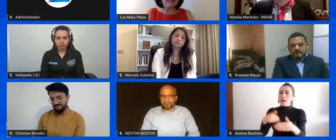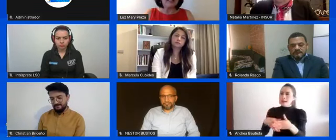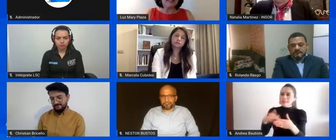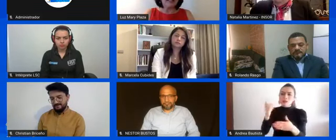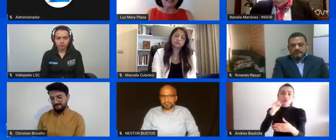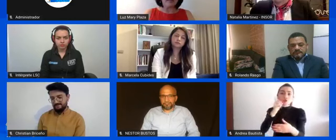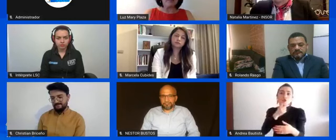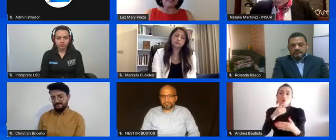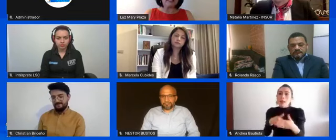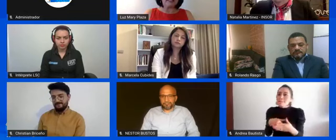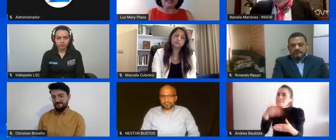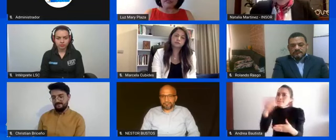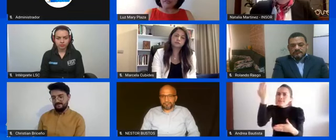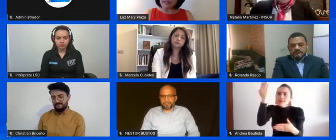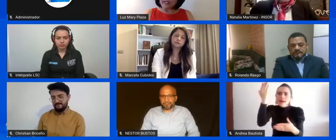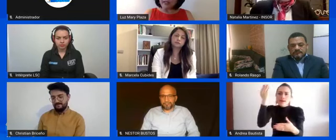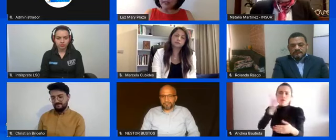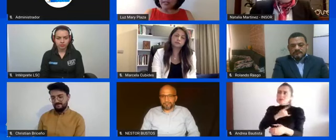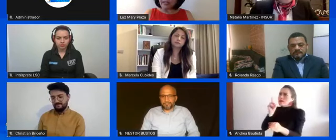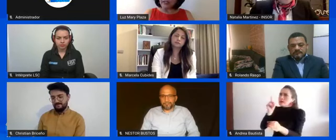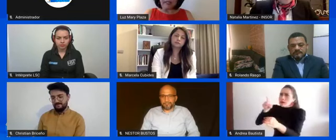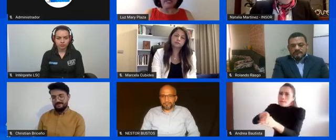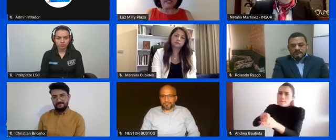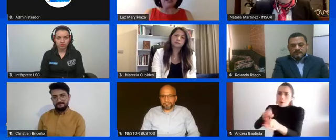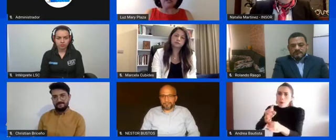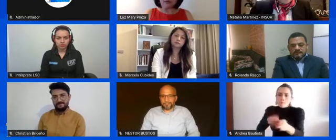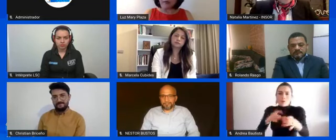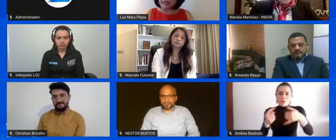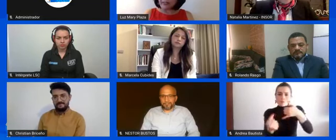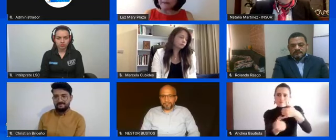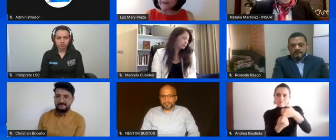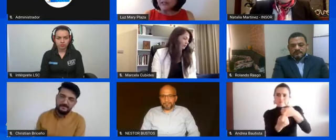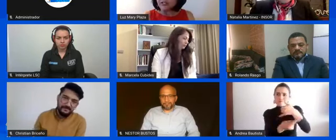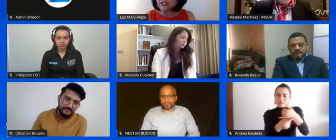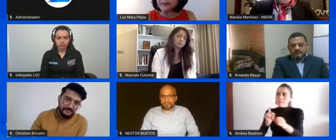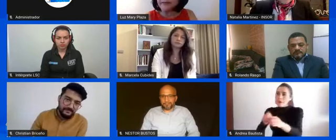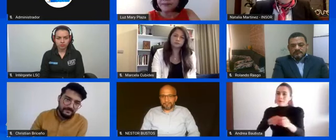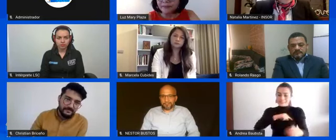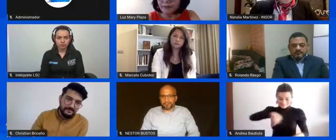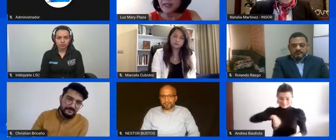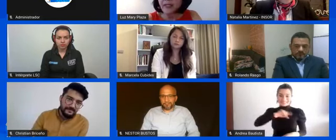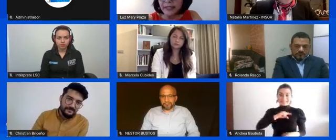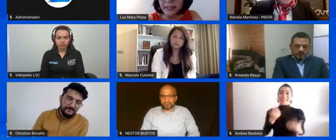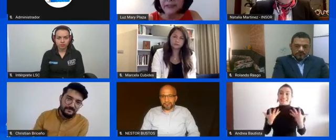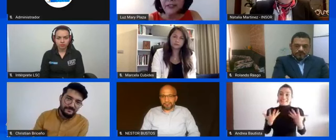escuelas y empiezan a llegar a la universidad, lo cual era lo que era nuestra propuesta. La expectativa, sí.